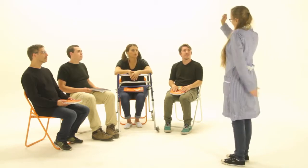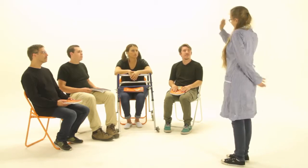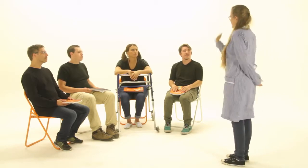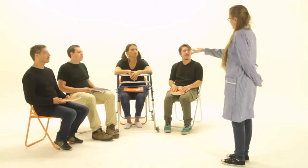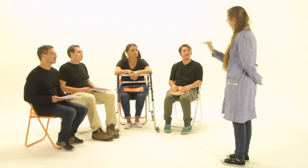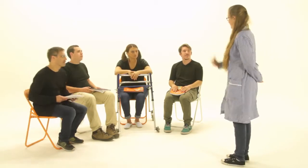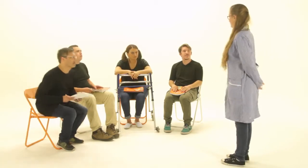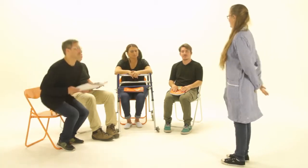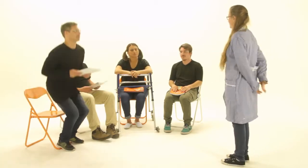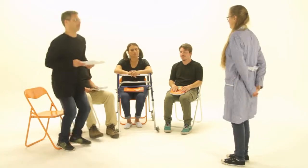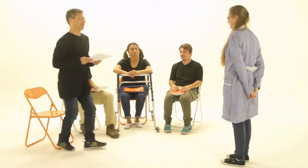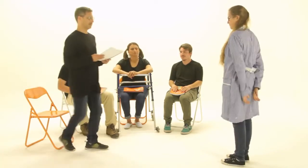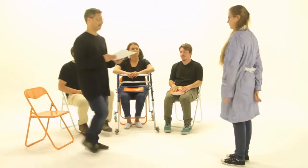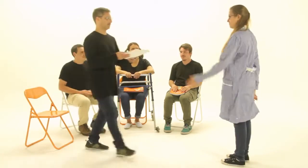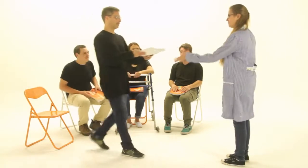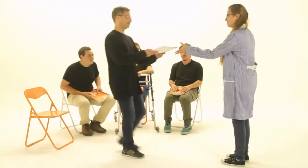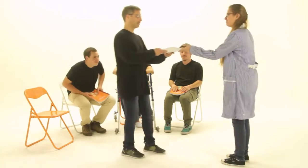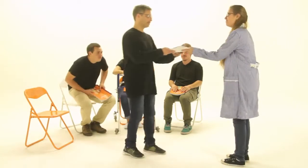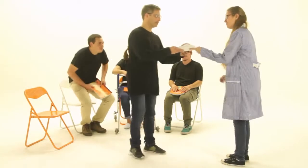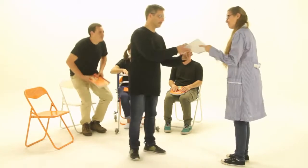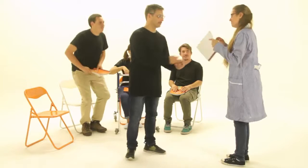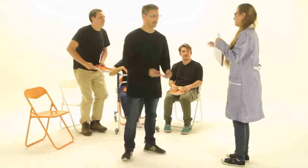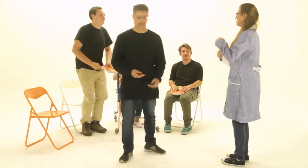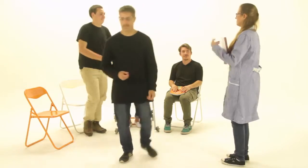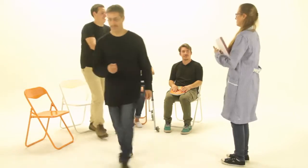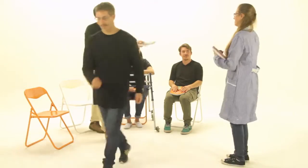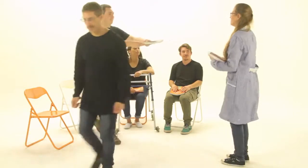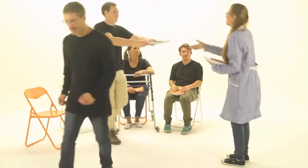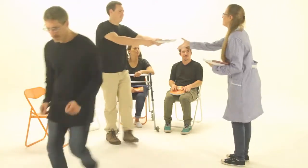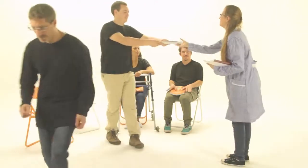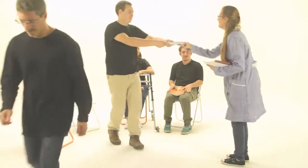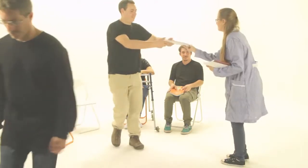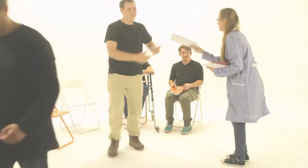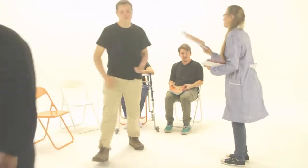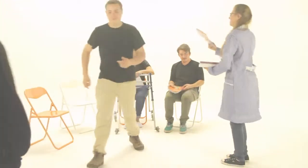y compartir. Eso es lo importante y esa es la lección. Vayan al recreo, chicos.